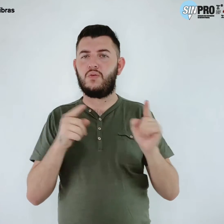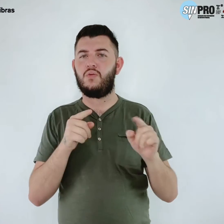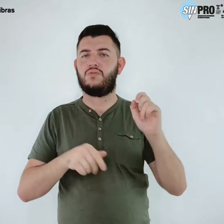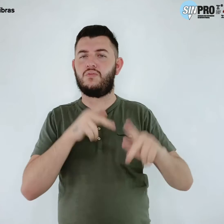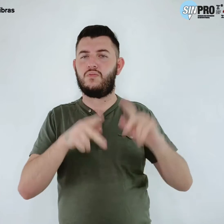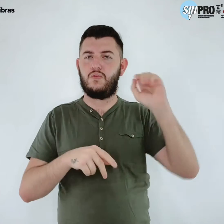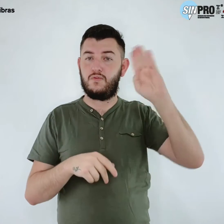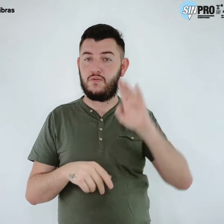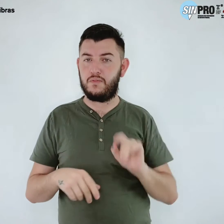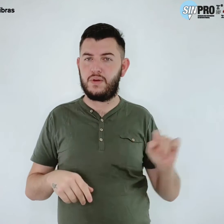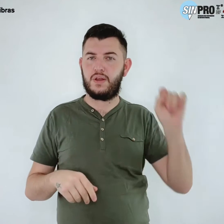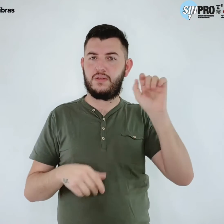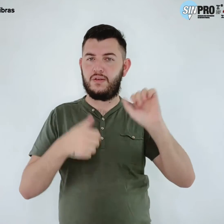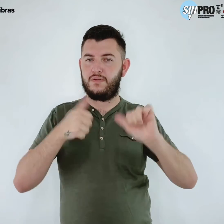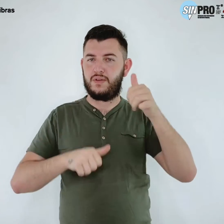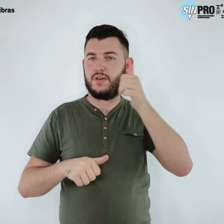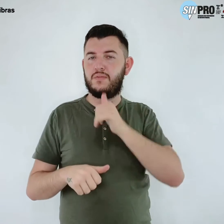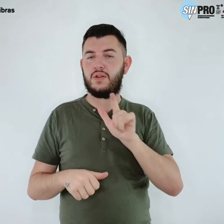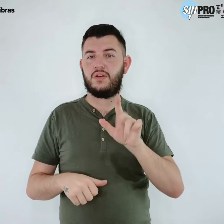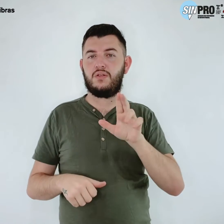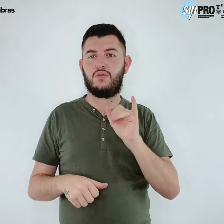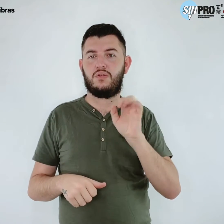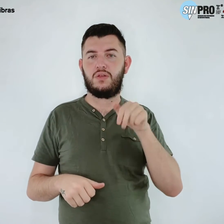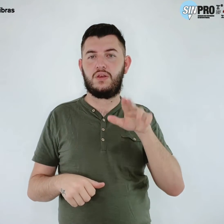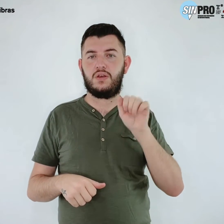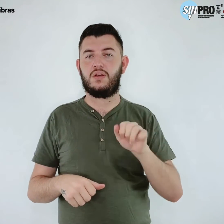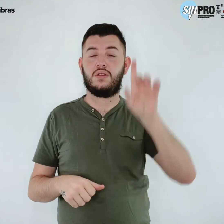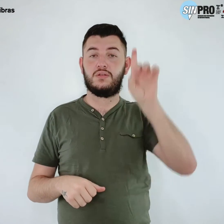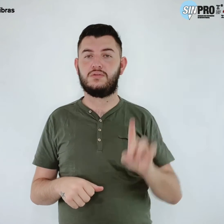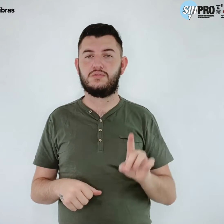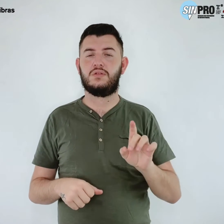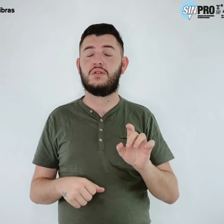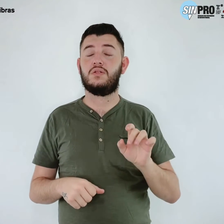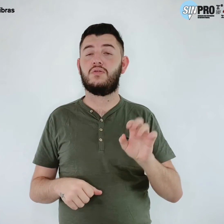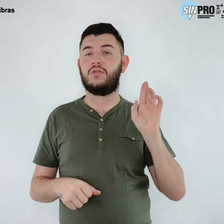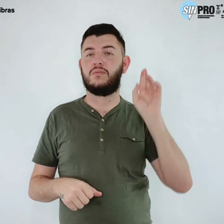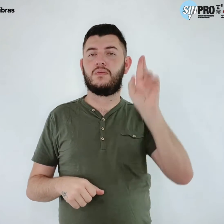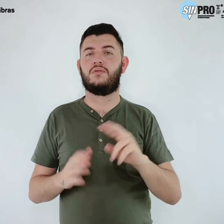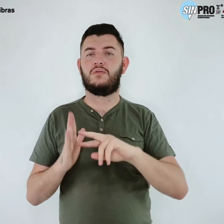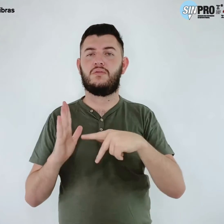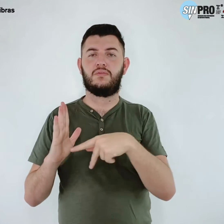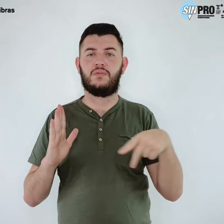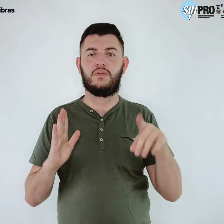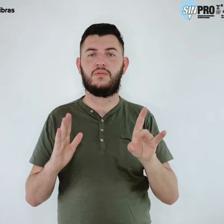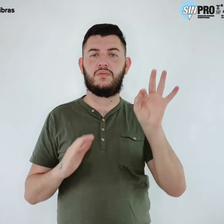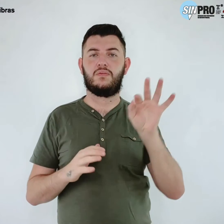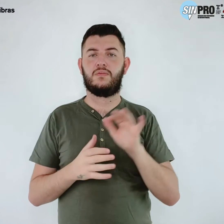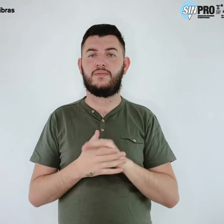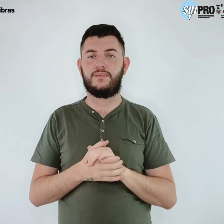governo está aplicando contra o povo brasileiro, avalia Luciana Custódio, diretora do